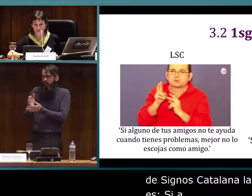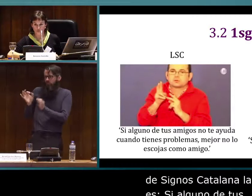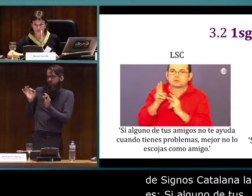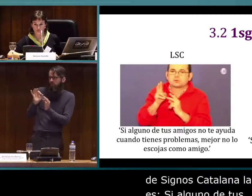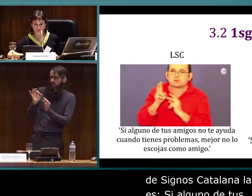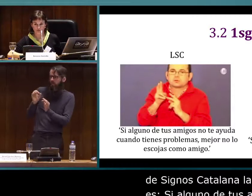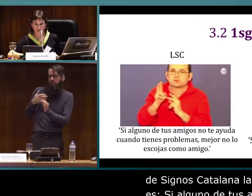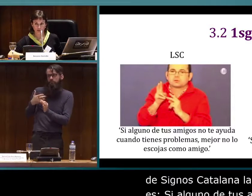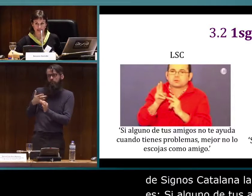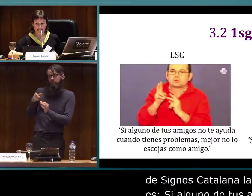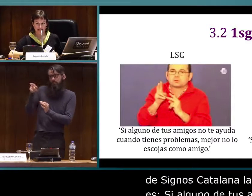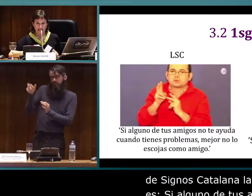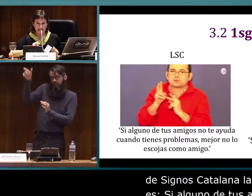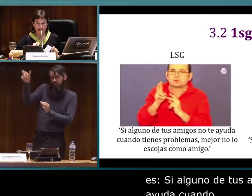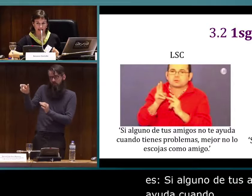amigo.